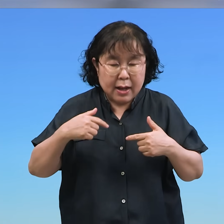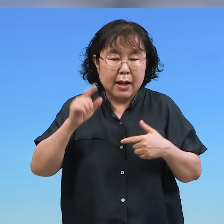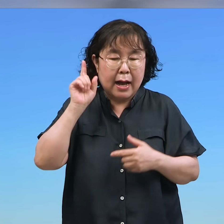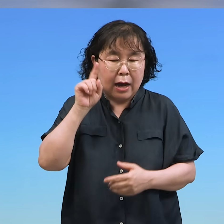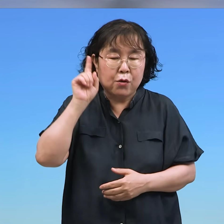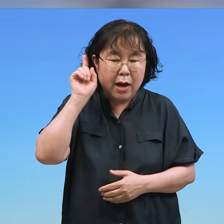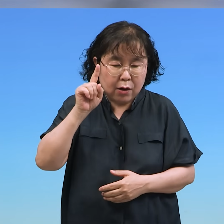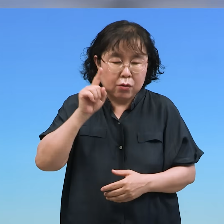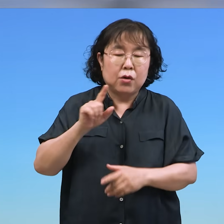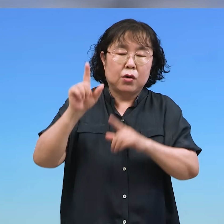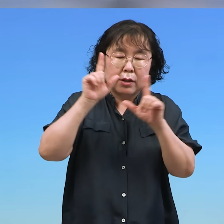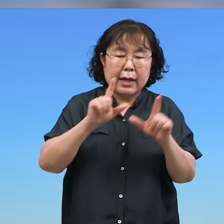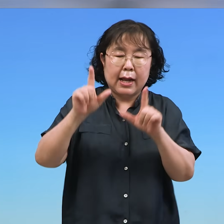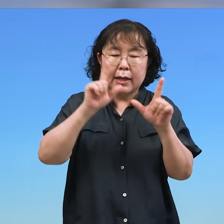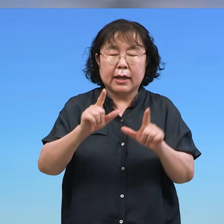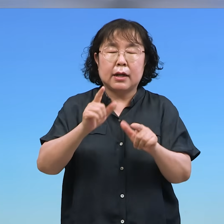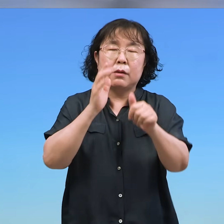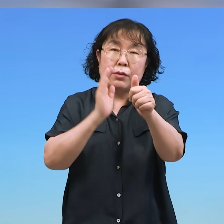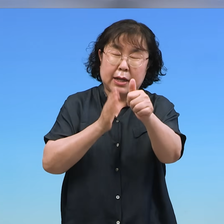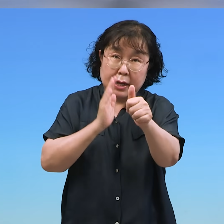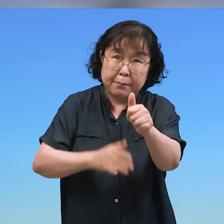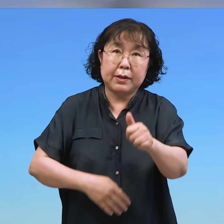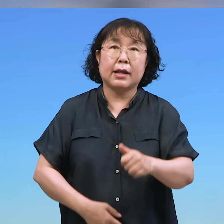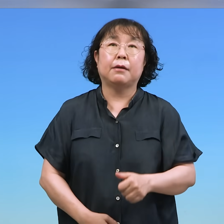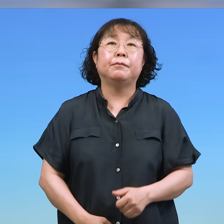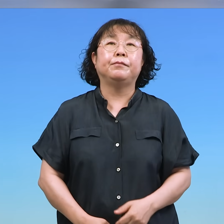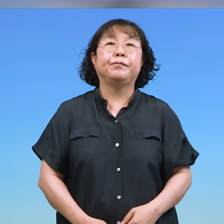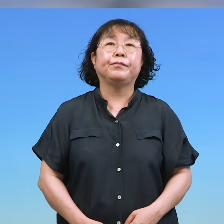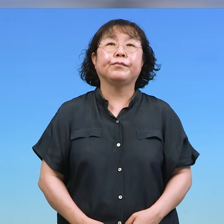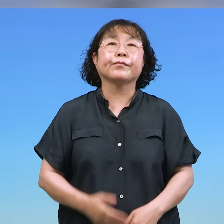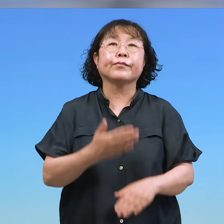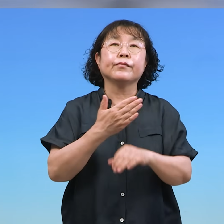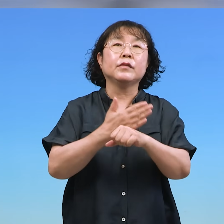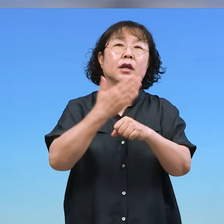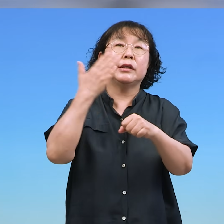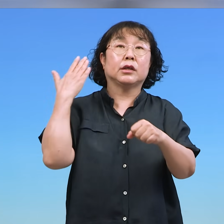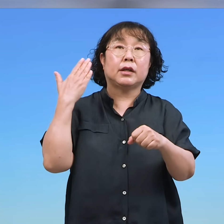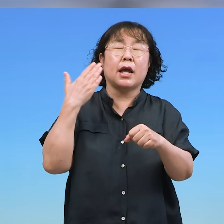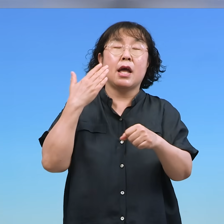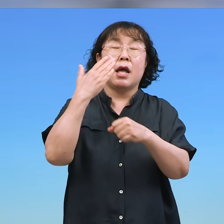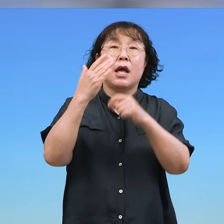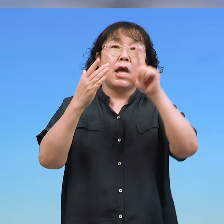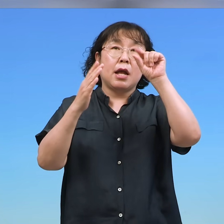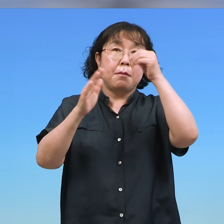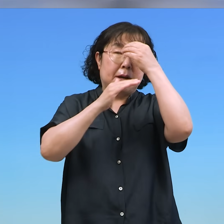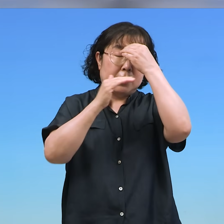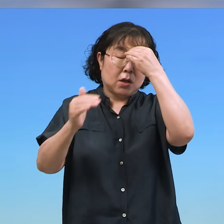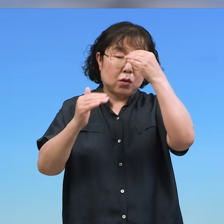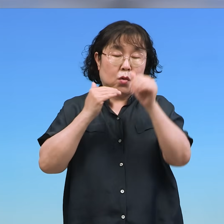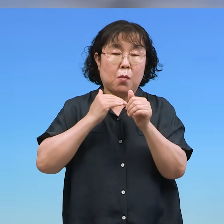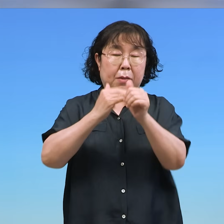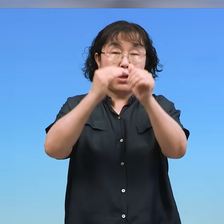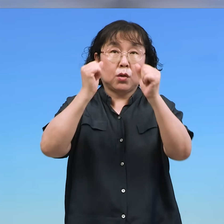사실 9년 전에 일만서도 파석 운동을 하나님이 저에게 명하셨을 때